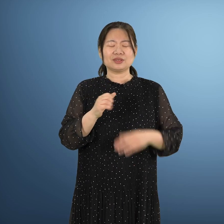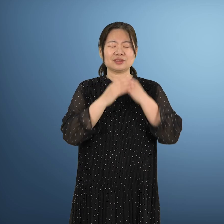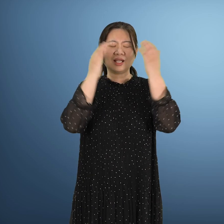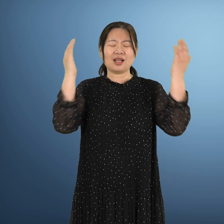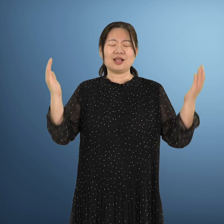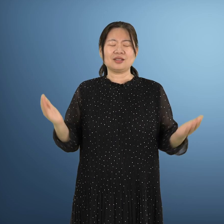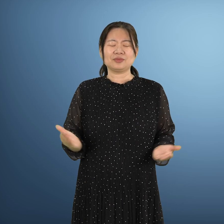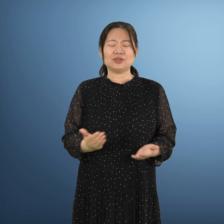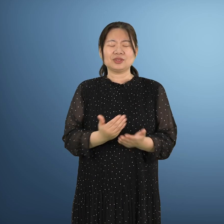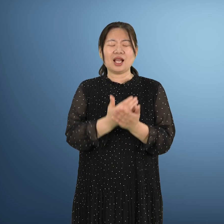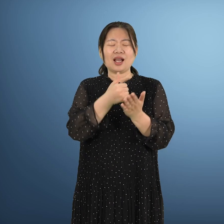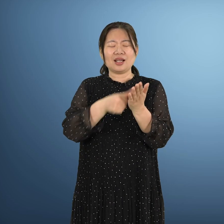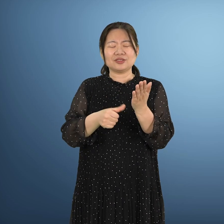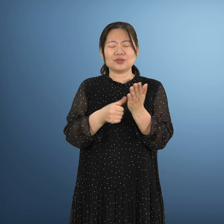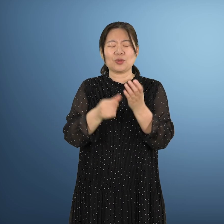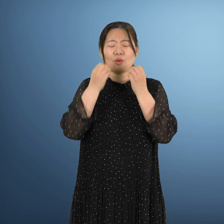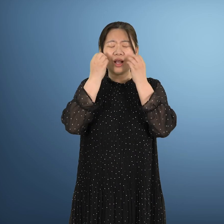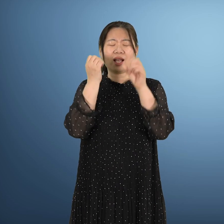모든 만물